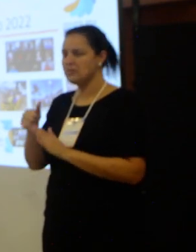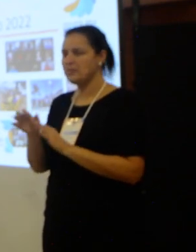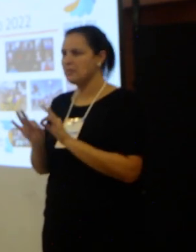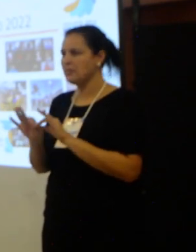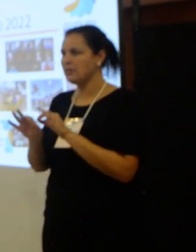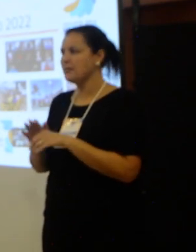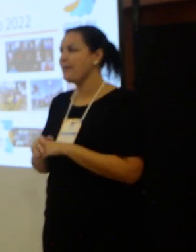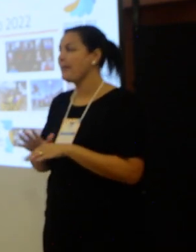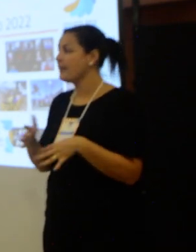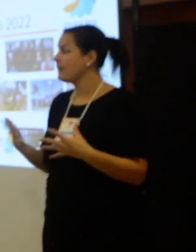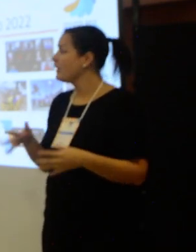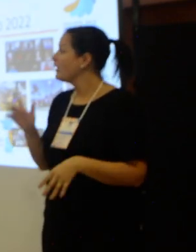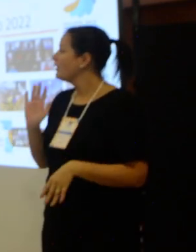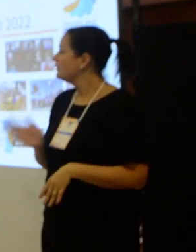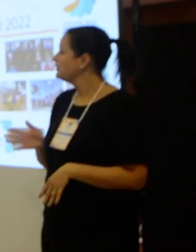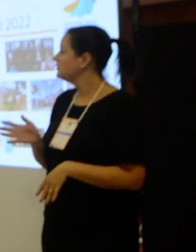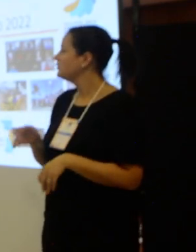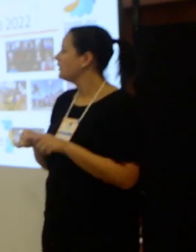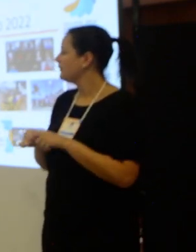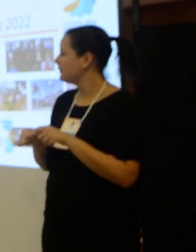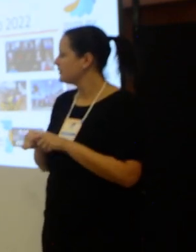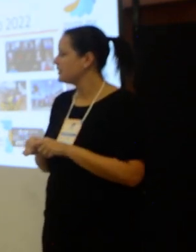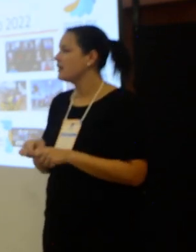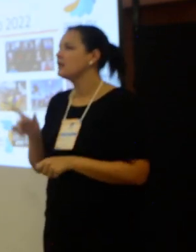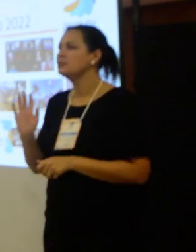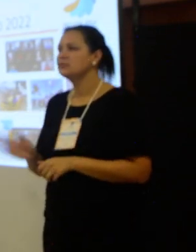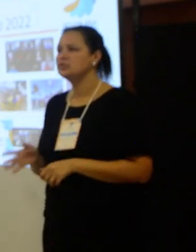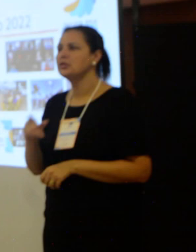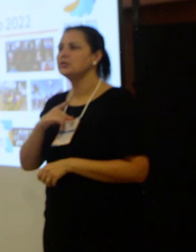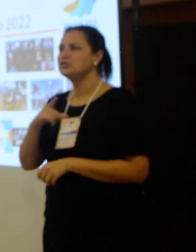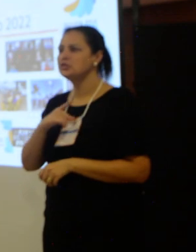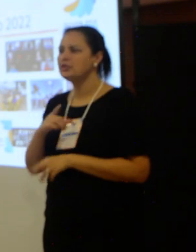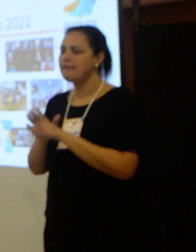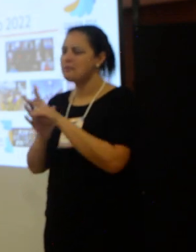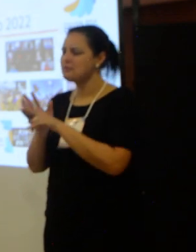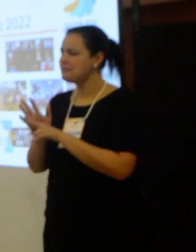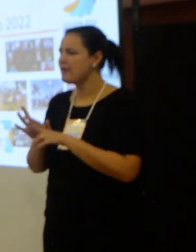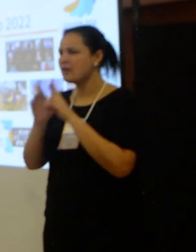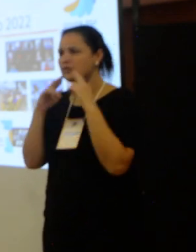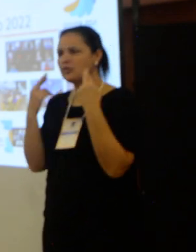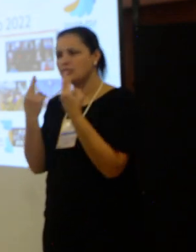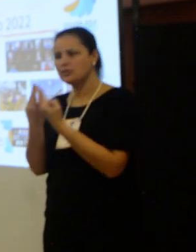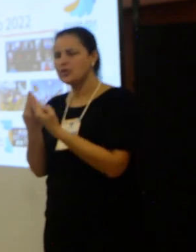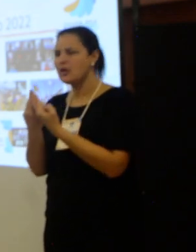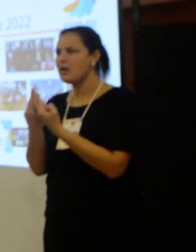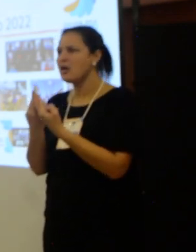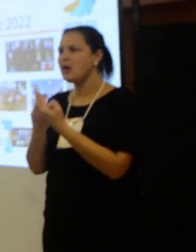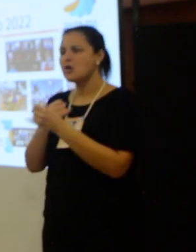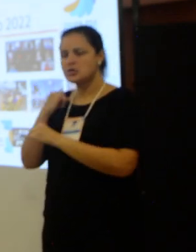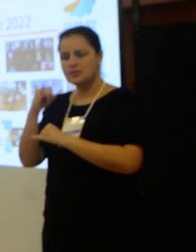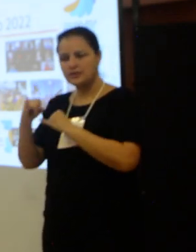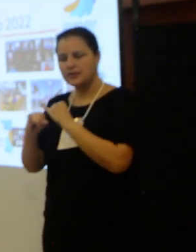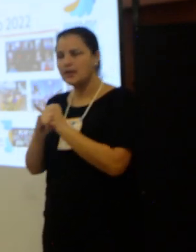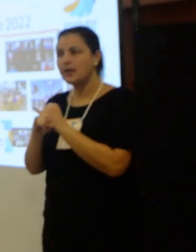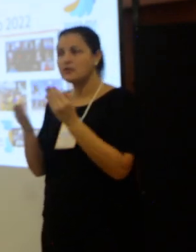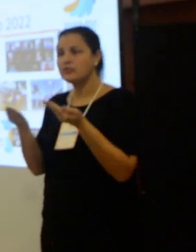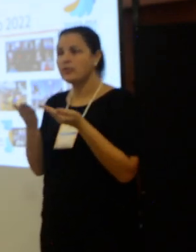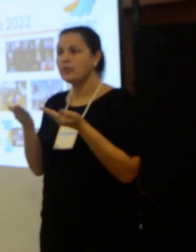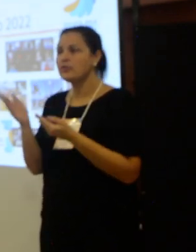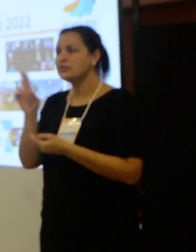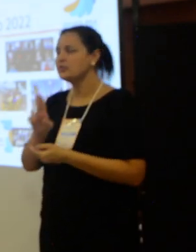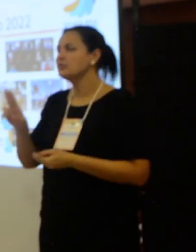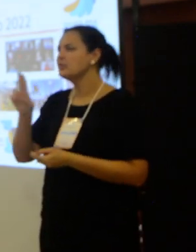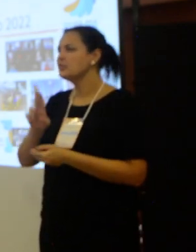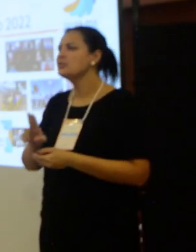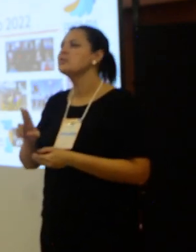o que já fizemos, né? Já tivemos várias reuniões online, né? Hoje em dia a gente está muito no remoto,